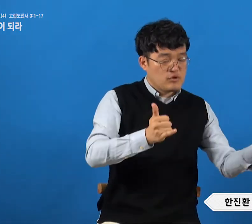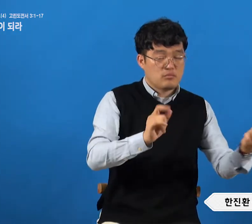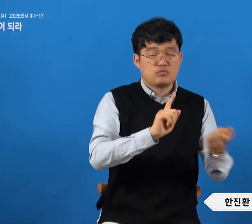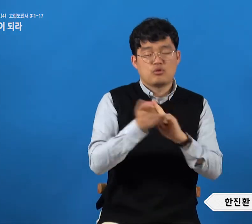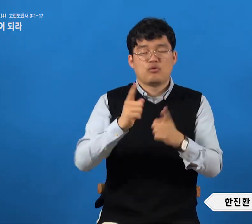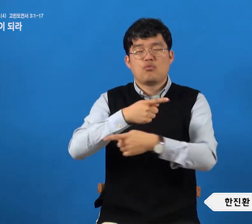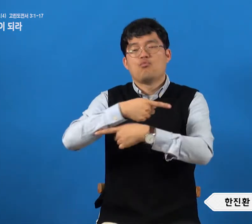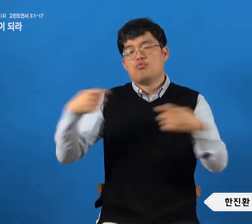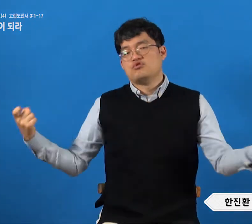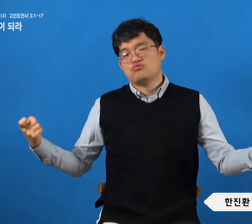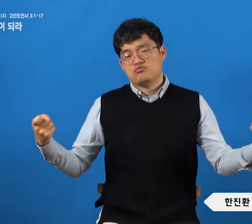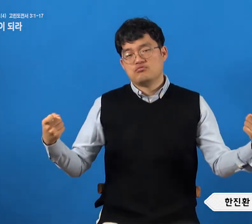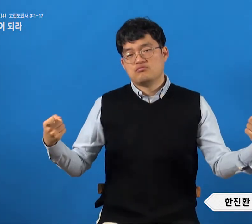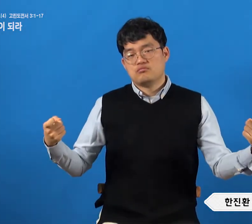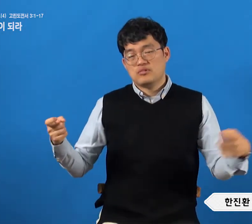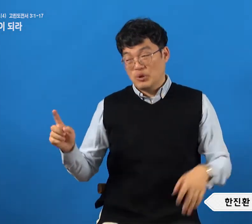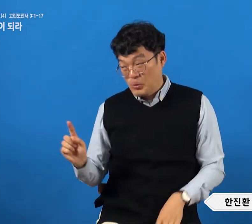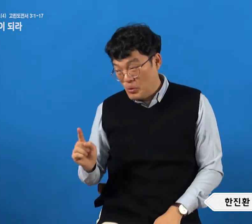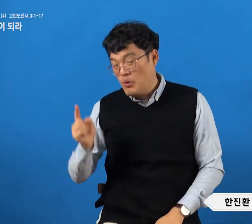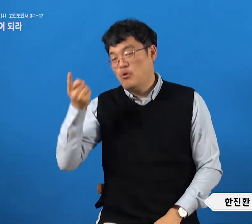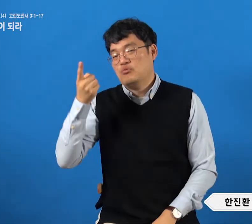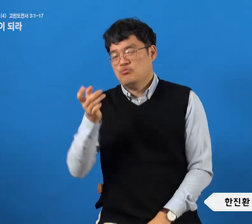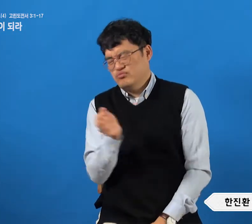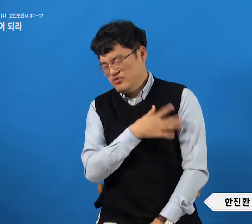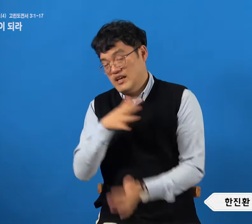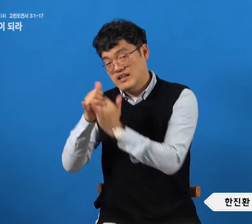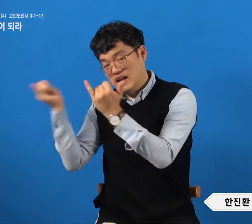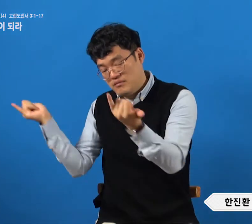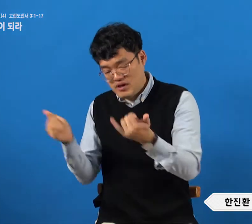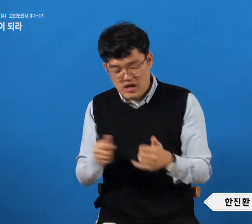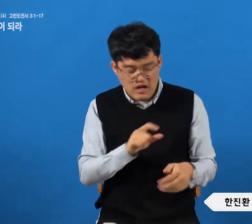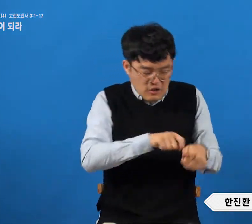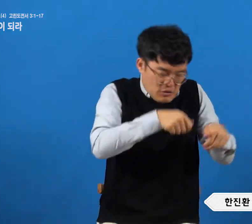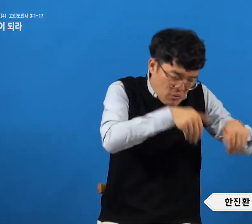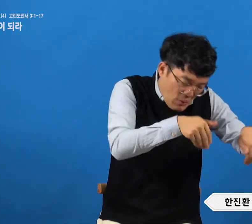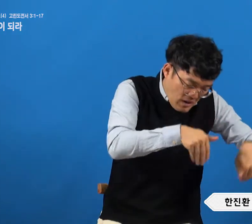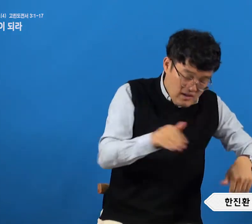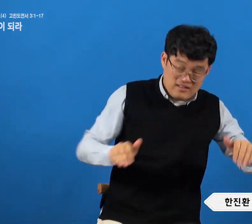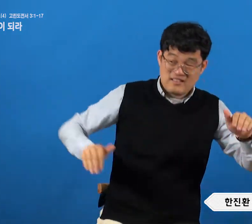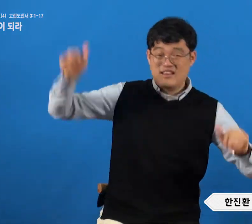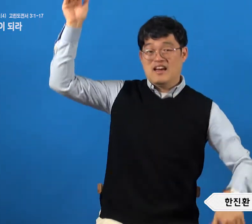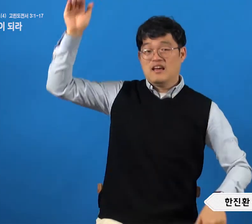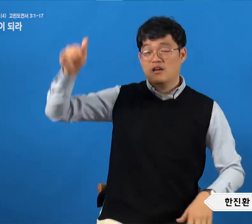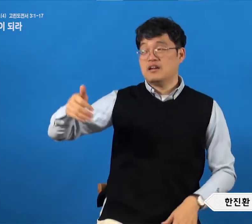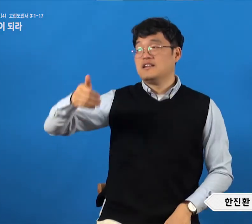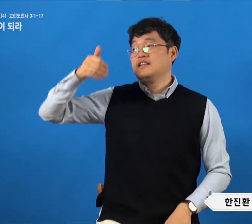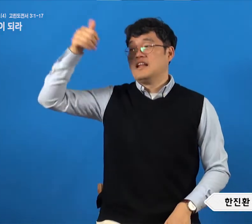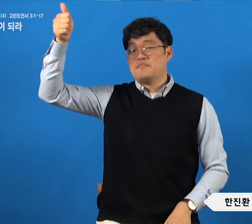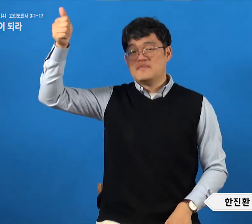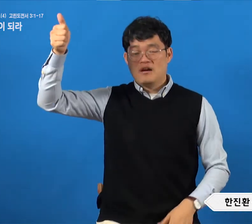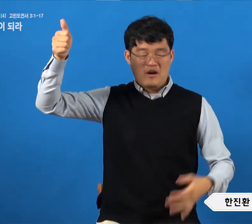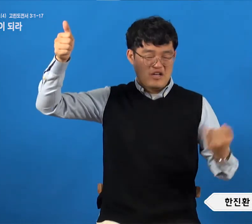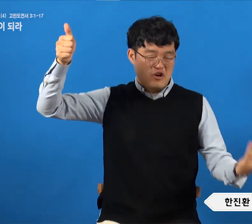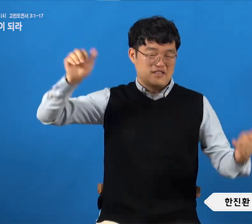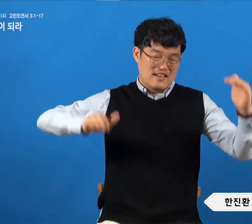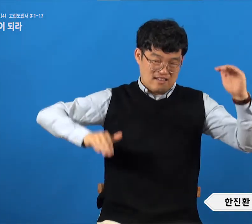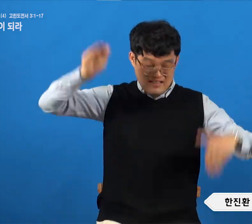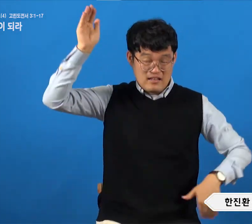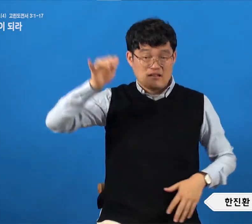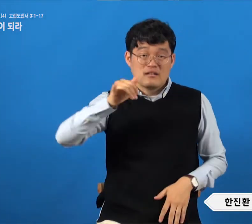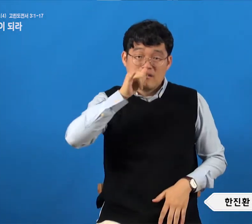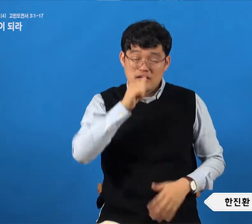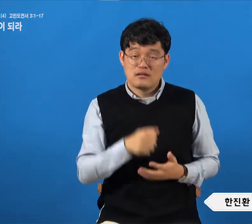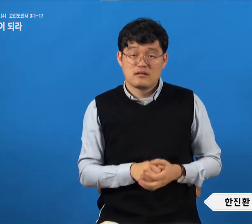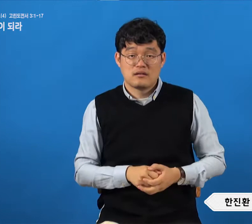사이지요. 귀족과 노예는 하늘과 땅의 차이지요. 남자와 여자.